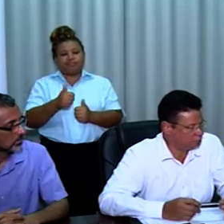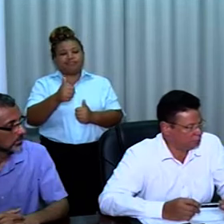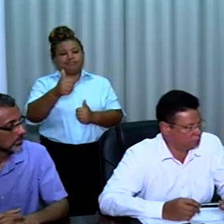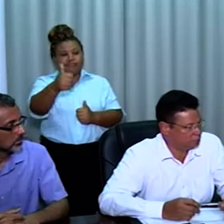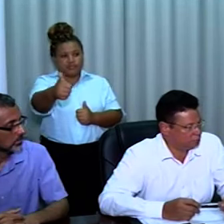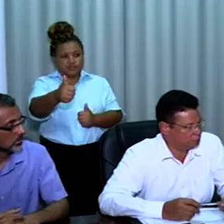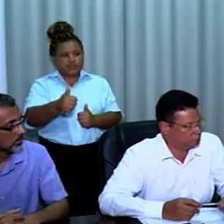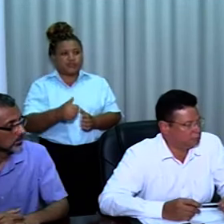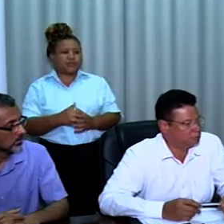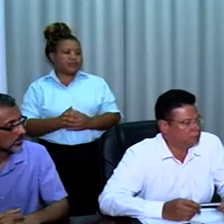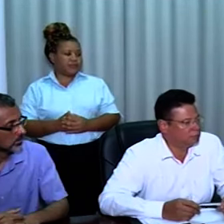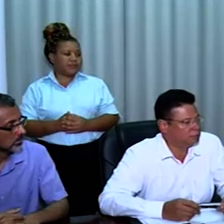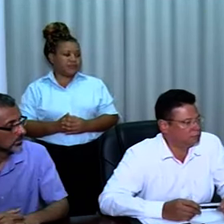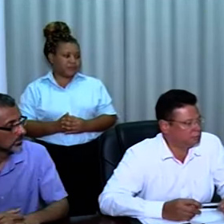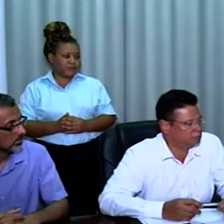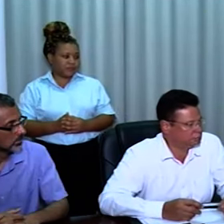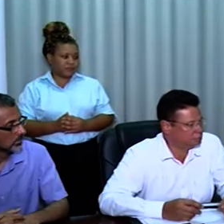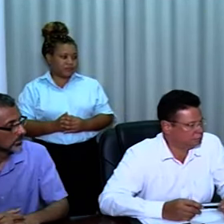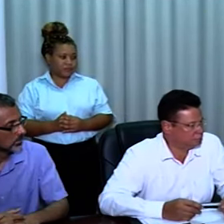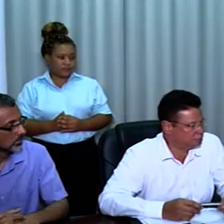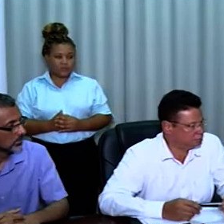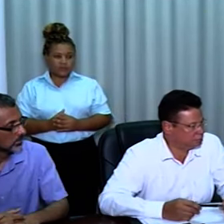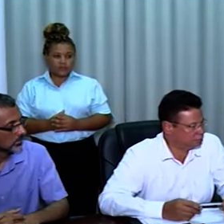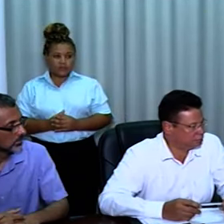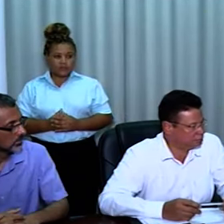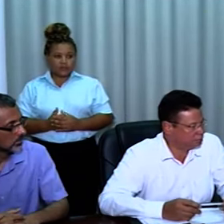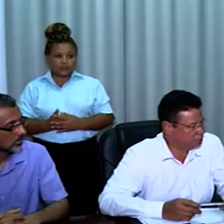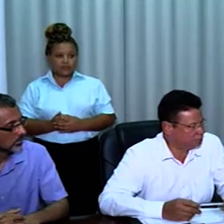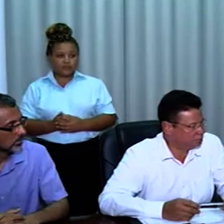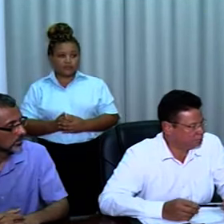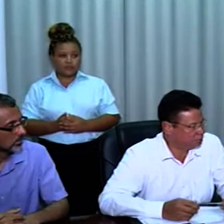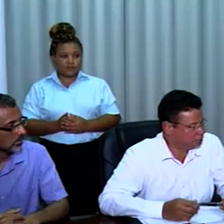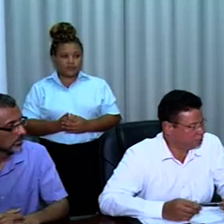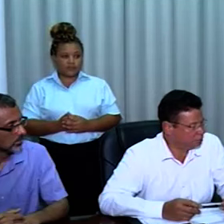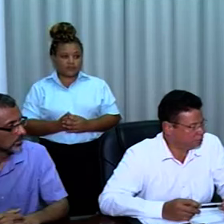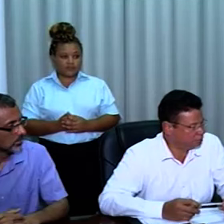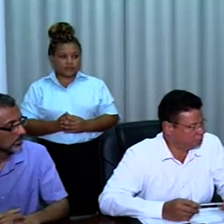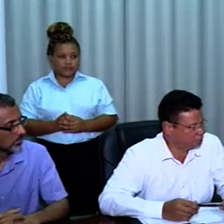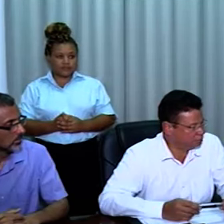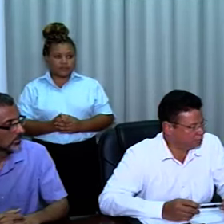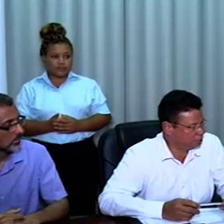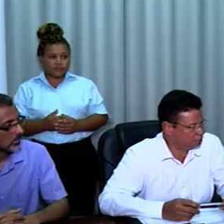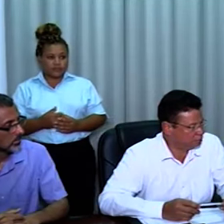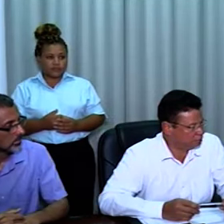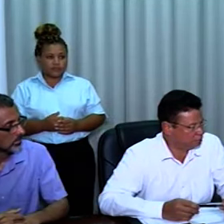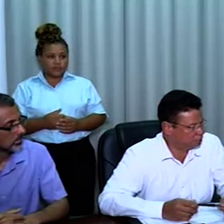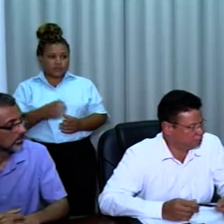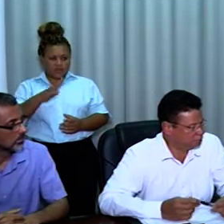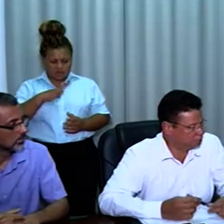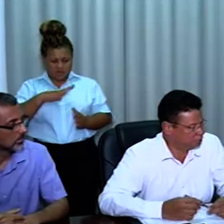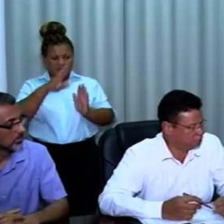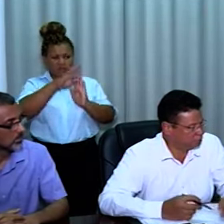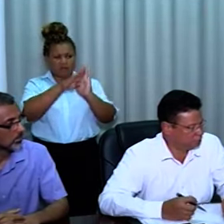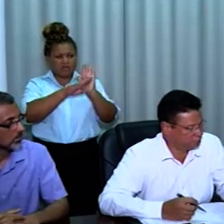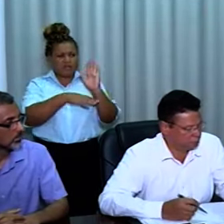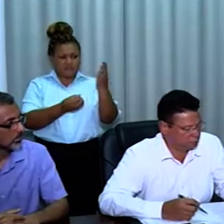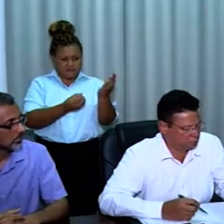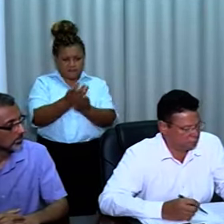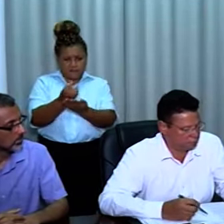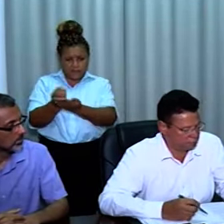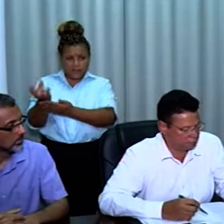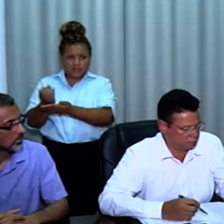et on nous demande une question pour plus bonheur et communication plan ça longtemps existé là. Et sans communication, on pas capable de fonctionner